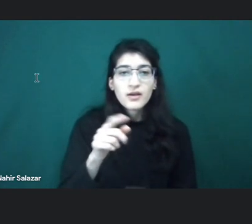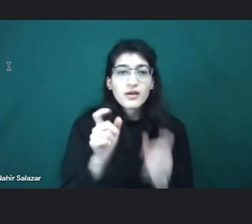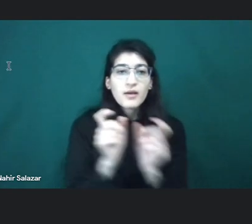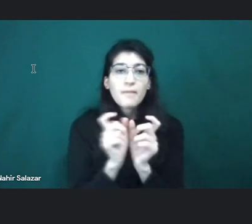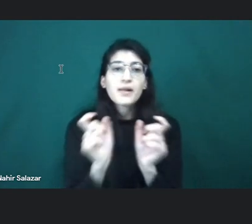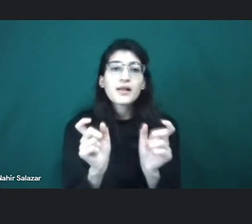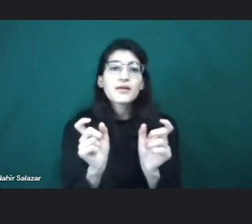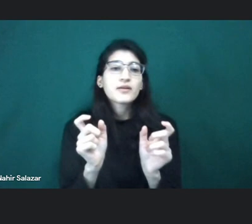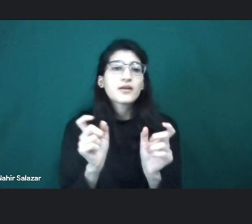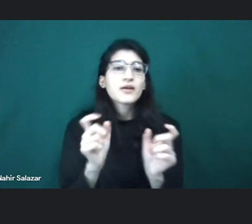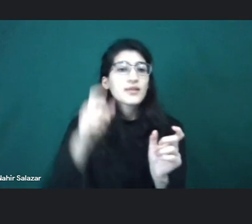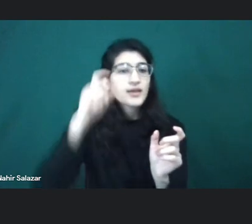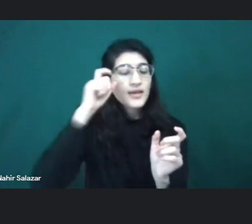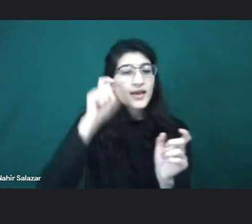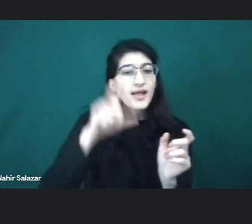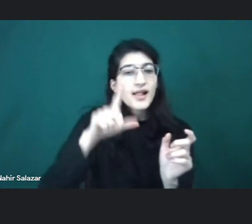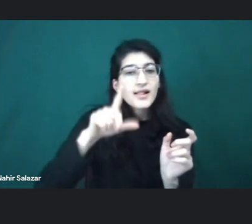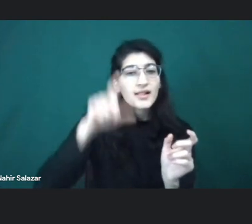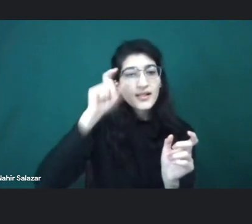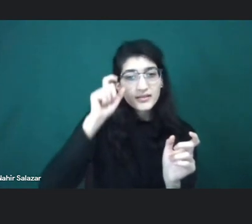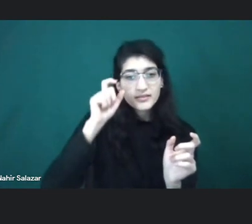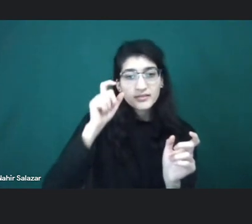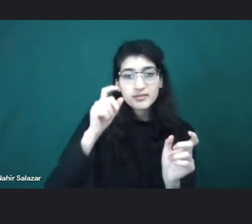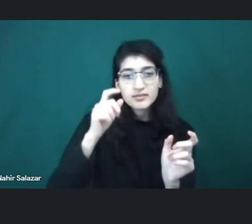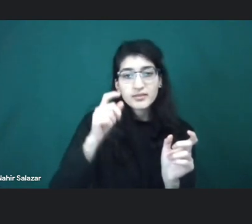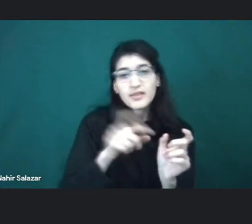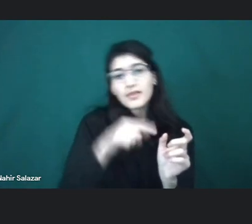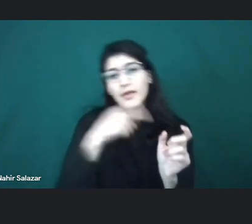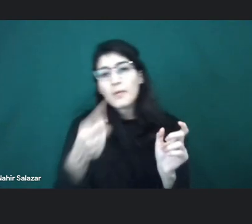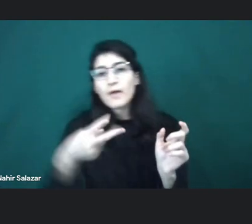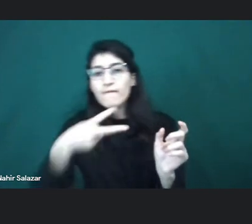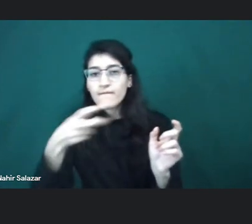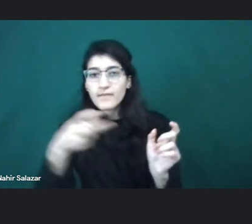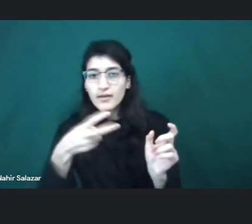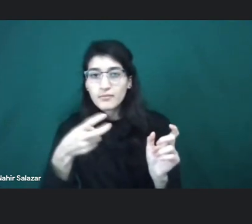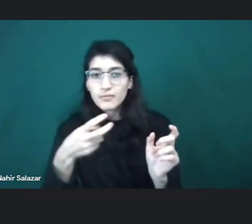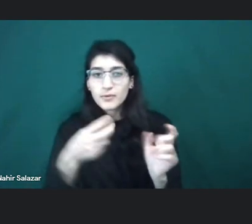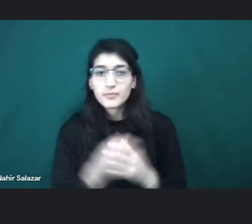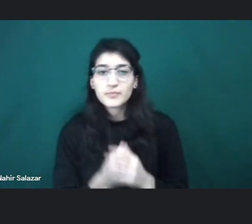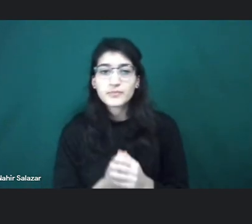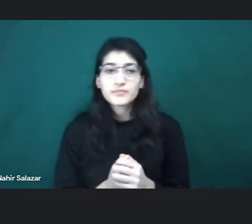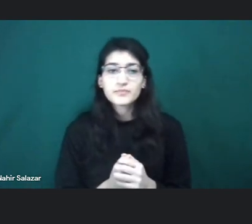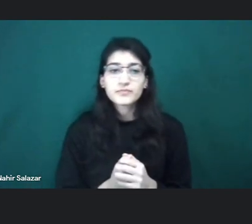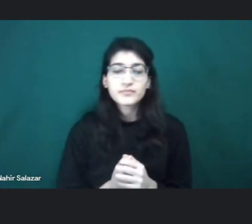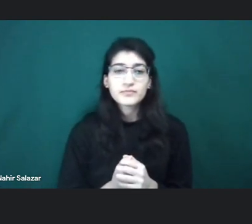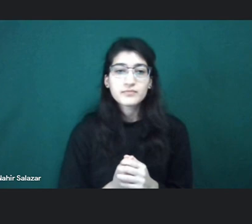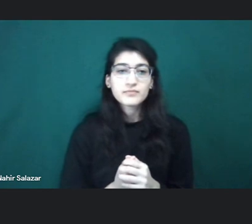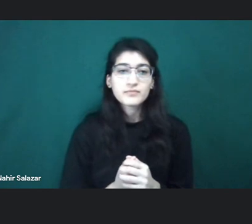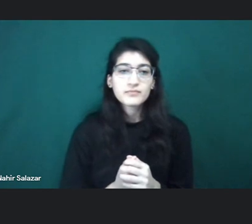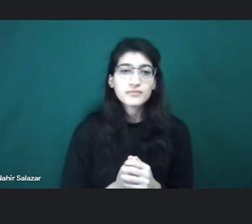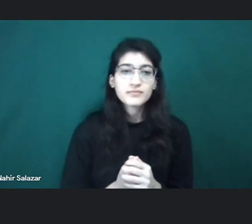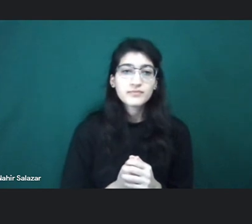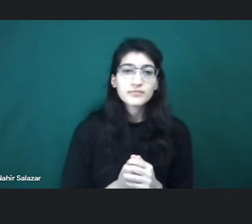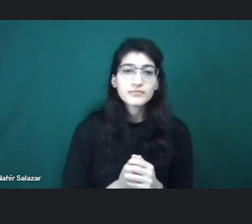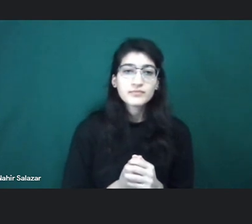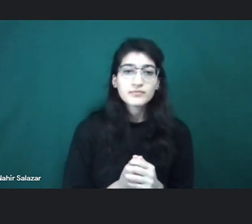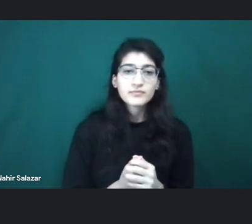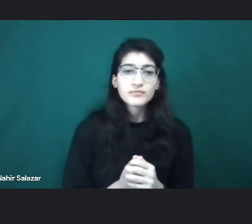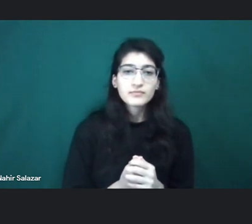Bien. Use, nos tenemos que fijar. Acá como está, como verbo, como sustantivo,